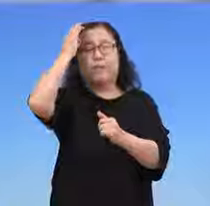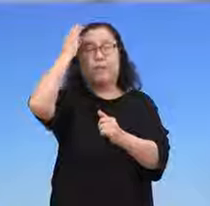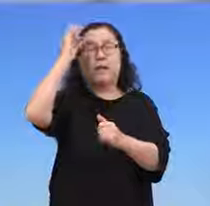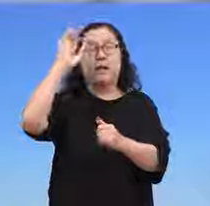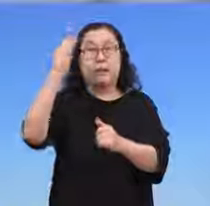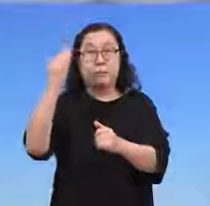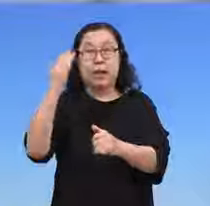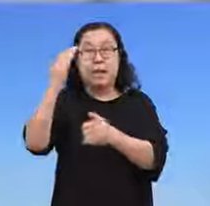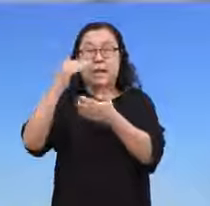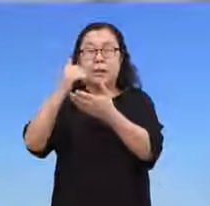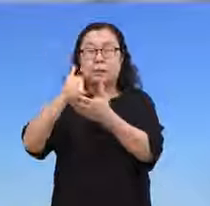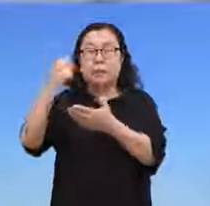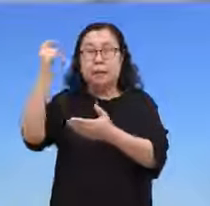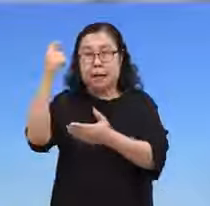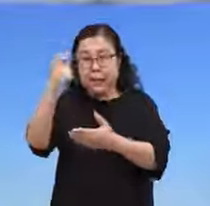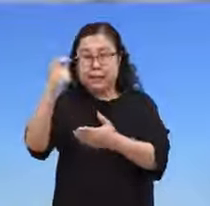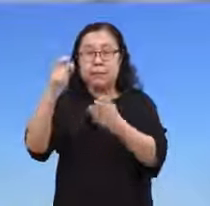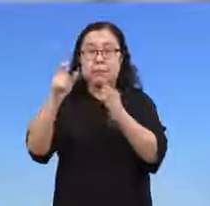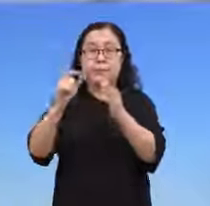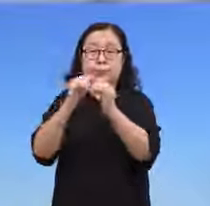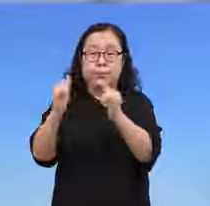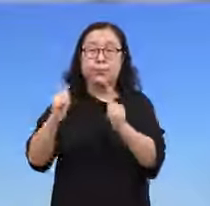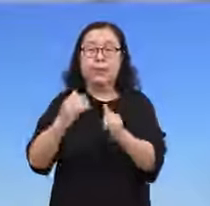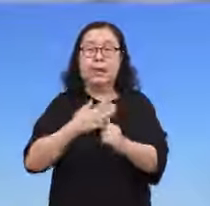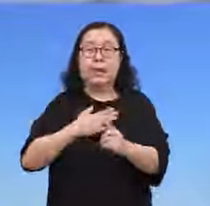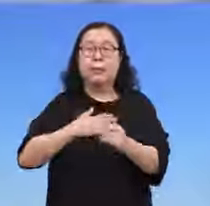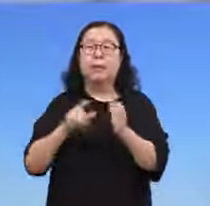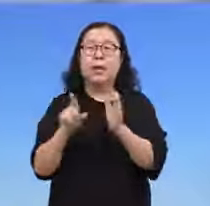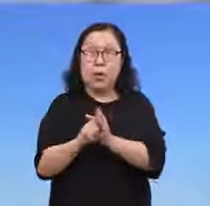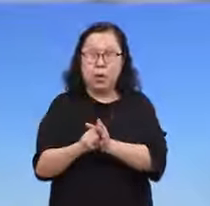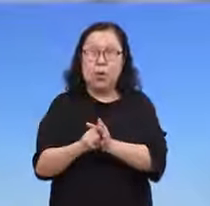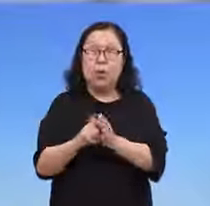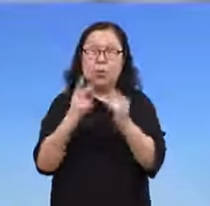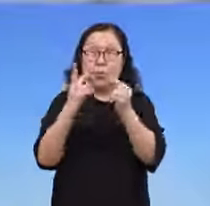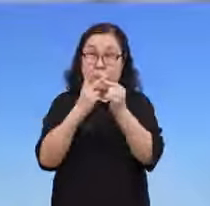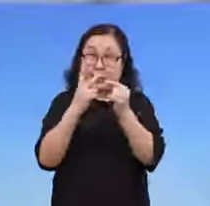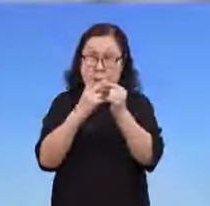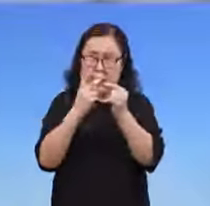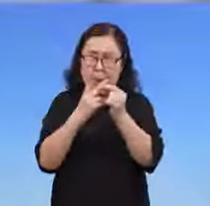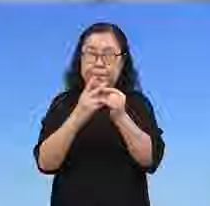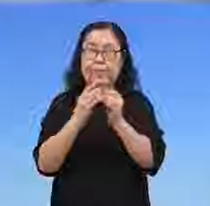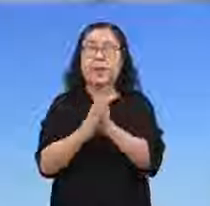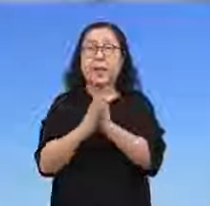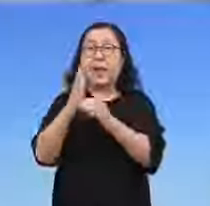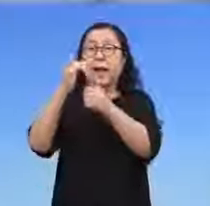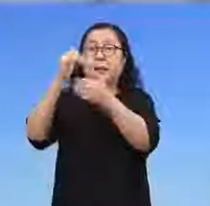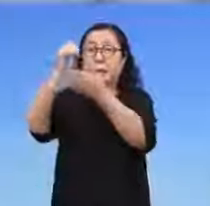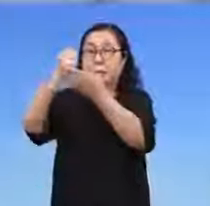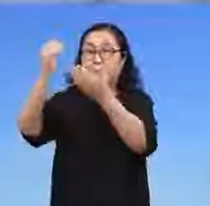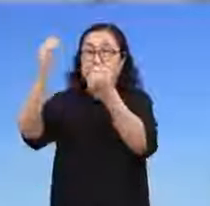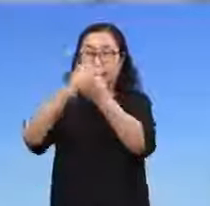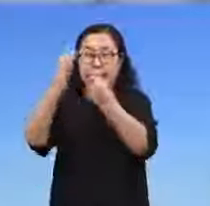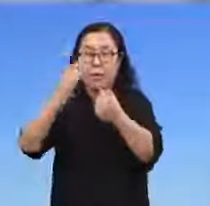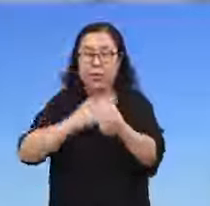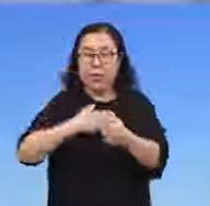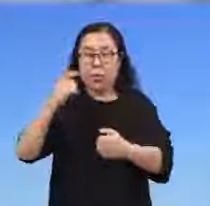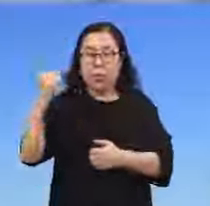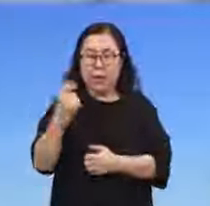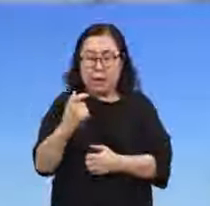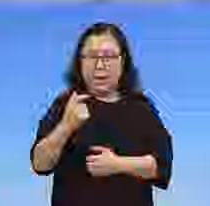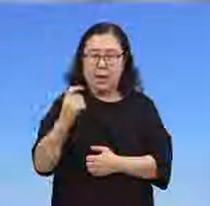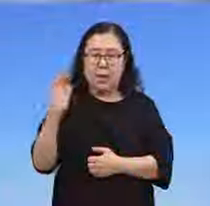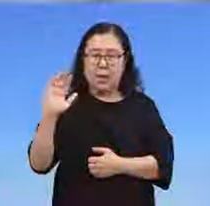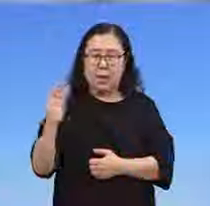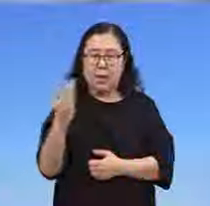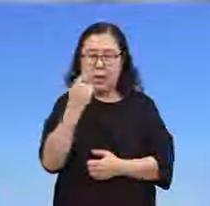거예요. 하나님은 강하신 분인 걸 내가 믿습니다. 그 다음 두 번째가 뭡니까? 그 하나님으로 인하여 저도 강하게 될